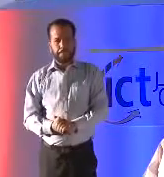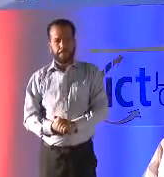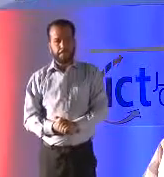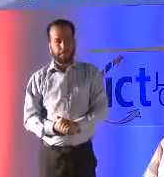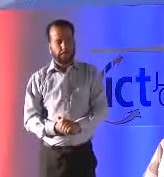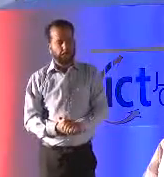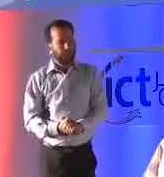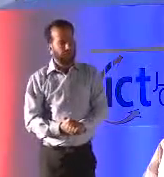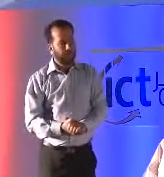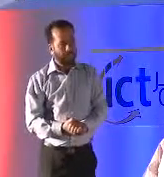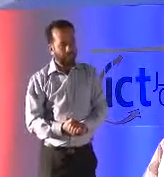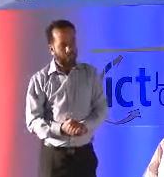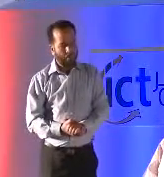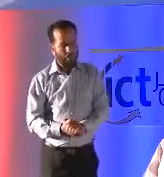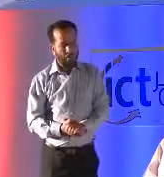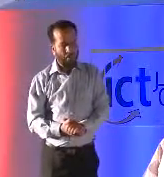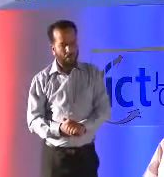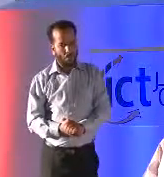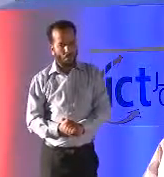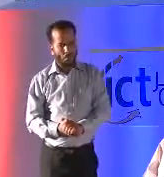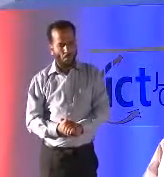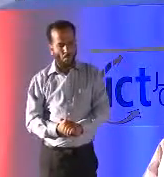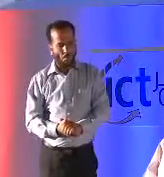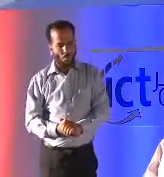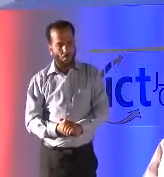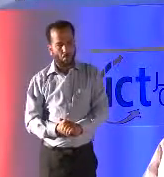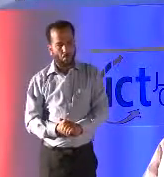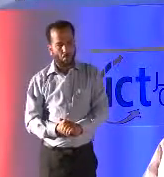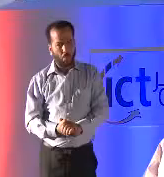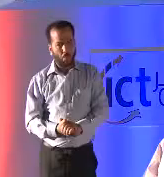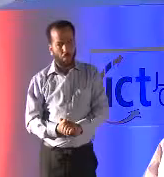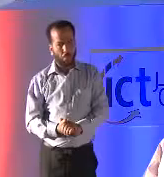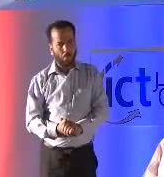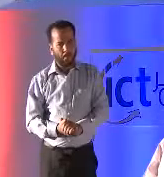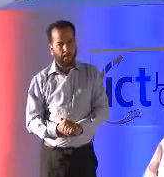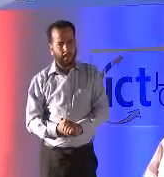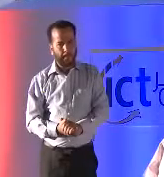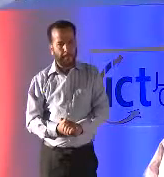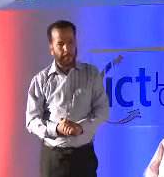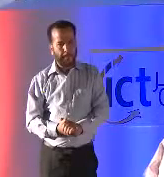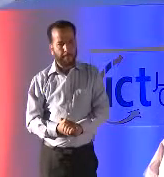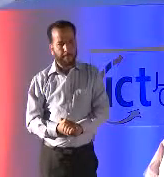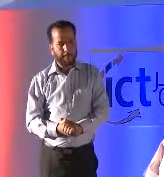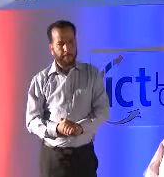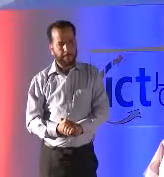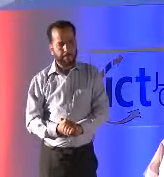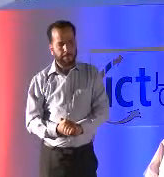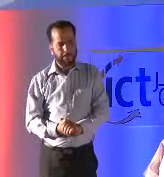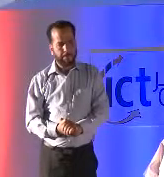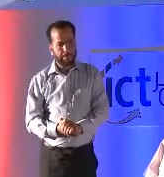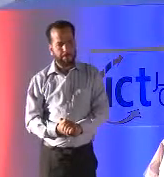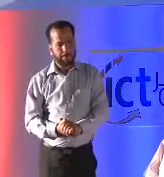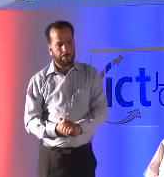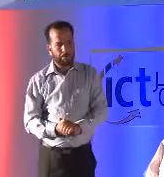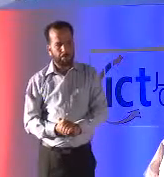Now a new generation of users have popped out, and I'm very happy to see some